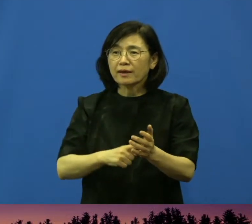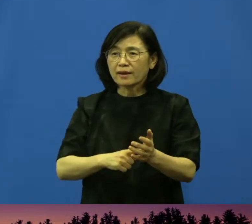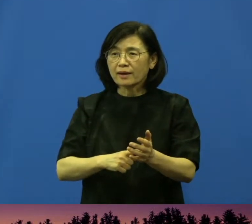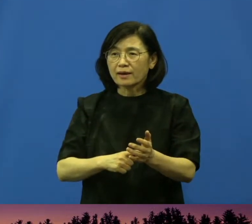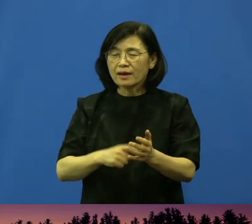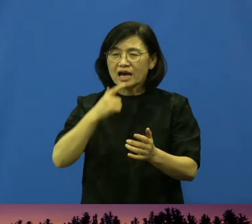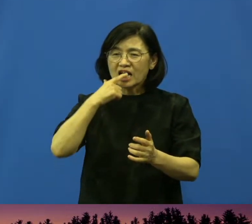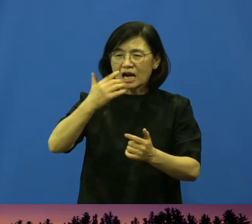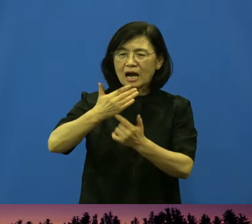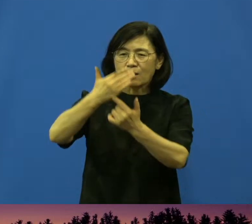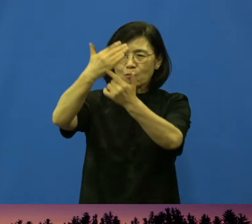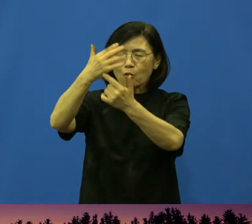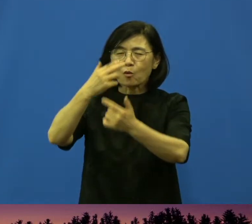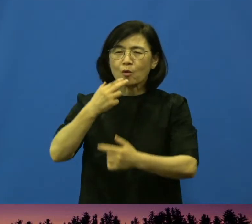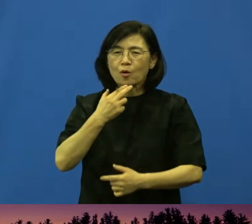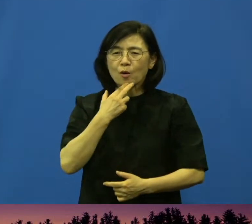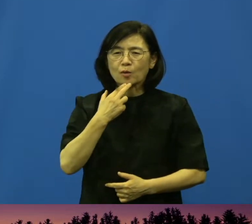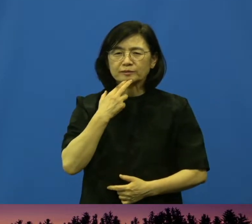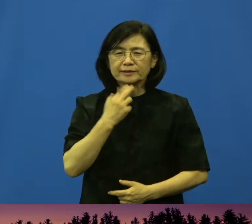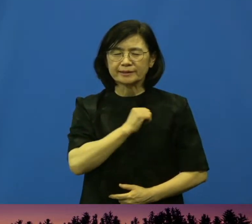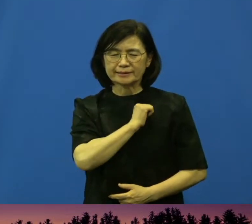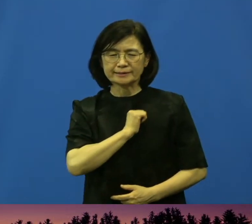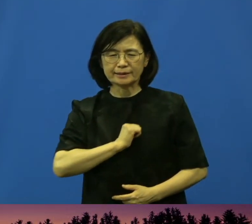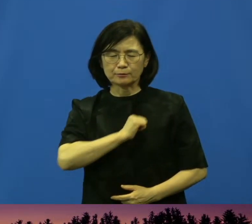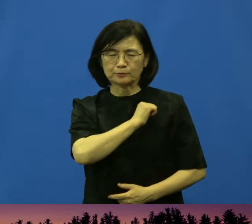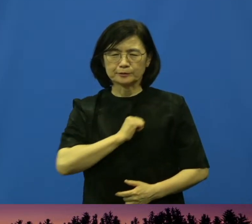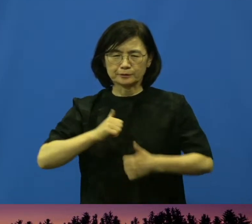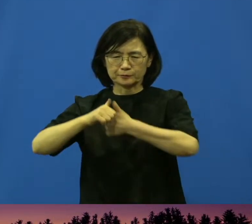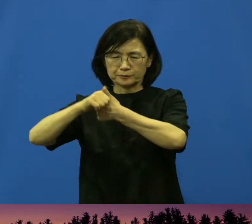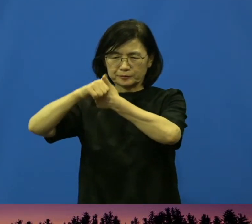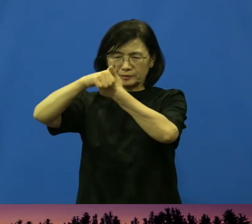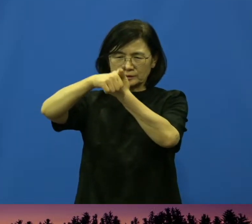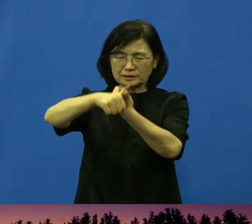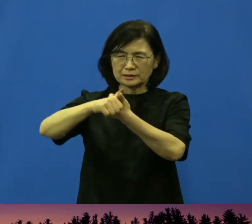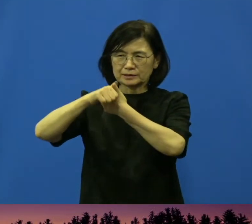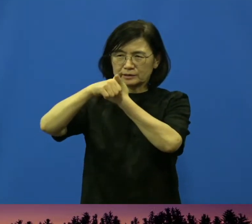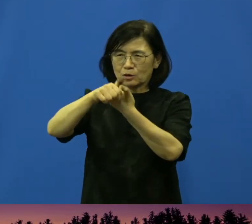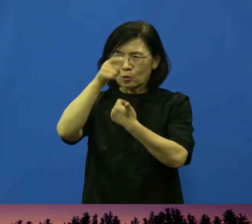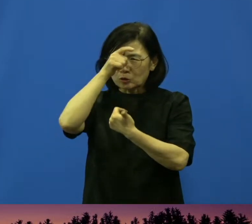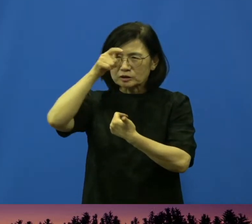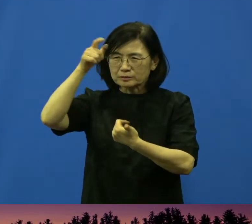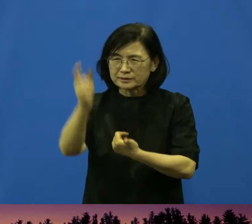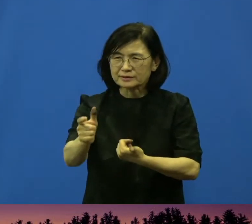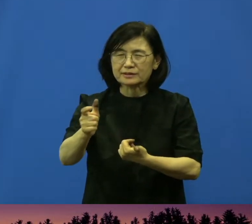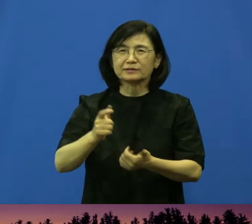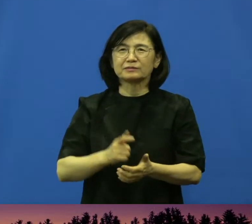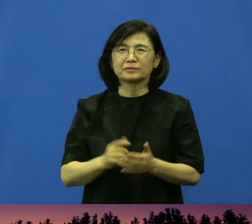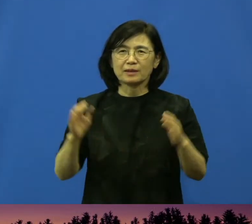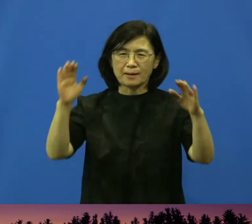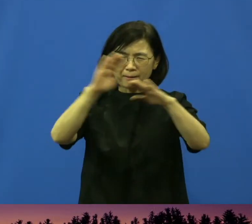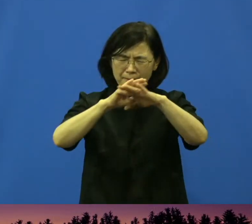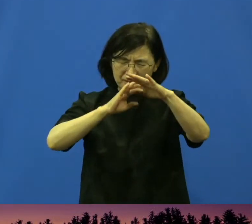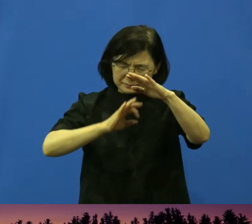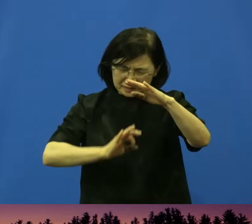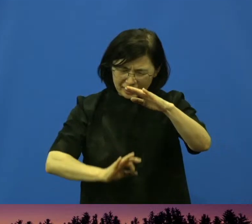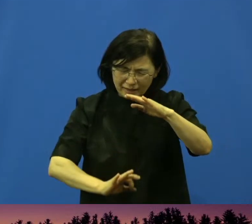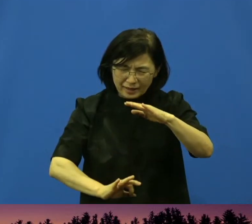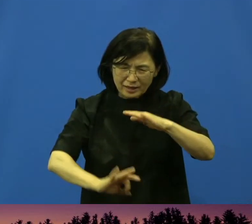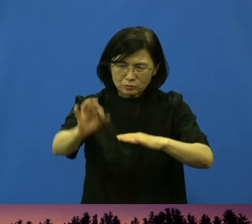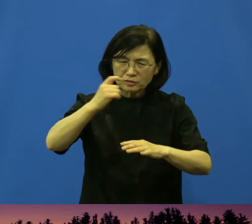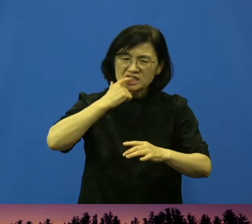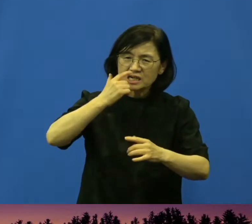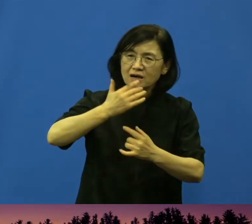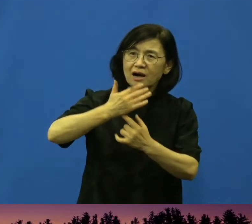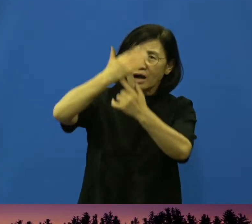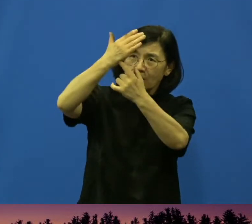버틴 사람이에요. 야곱의 특성을 잘 보여주잖아요. 밤이 맞도록 그렇게 씨름을 하는 거예요. 항복을 쉽게 하지 않는